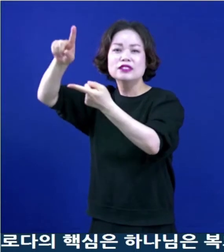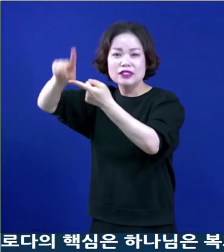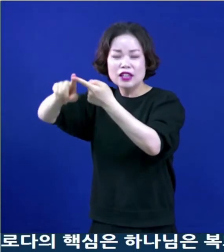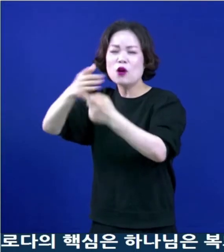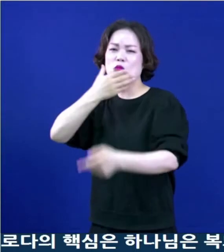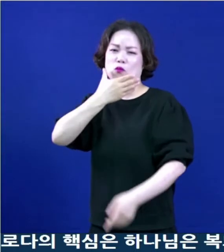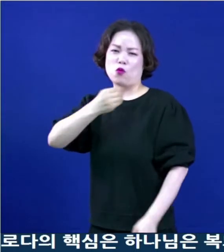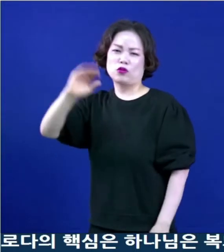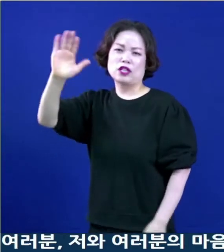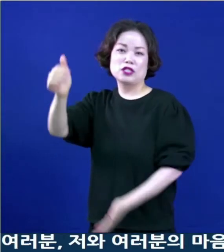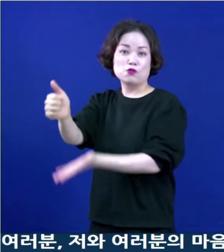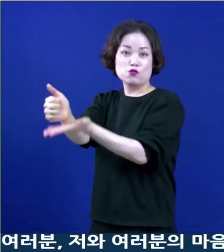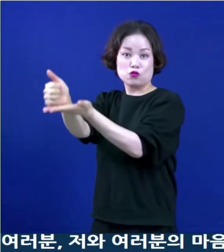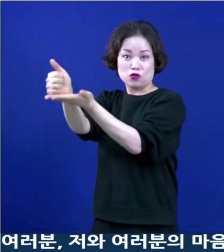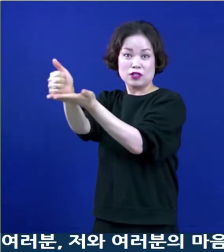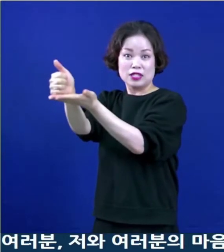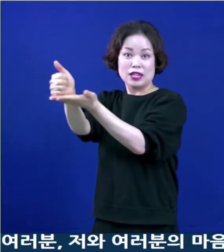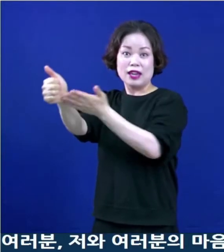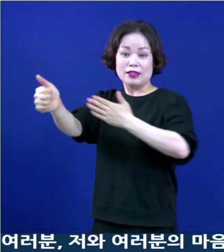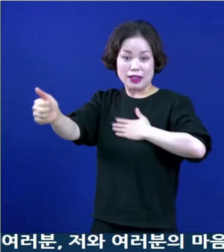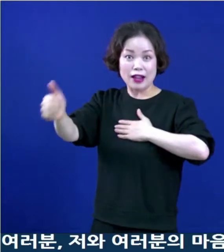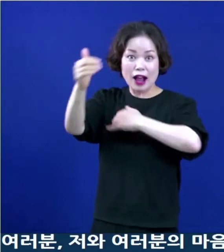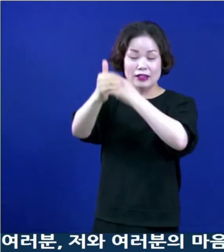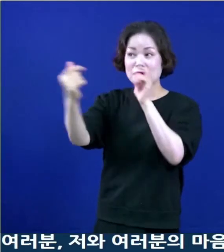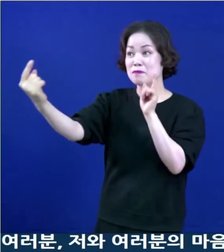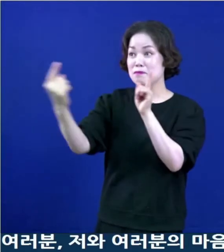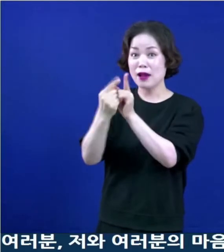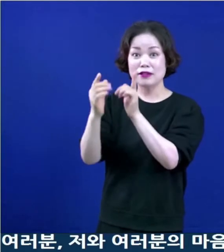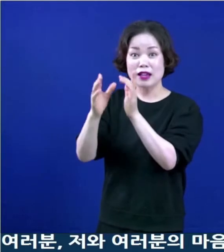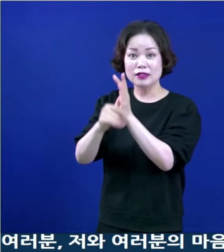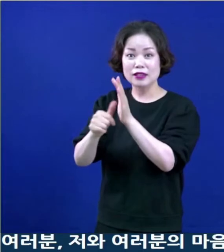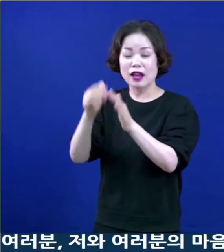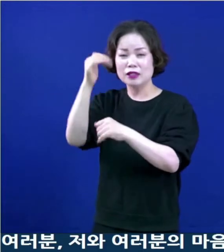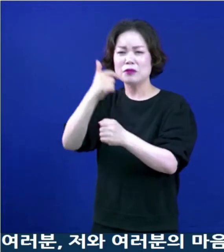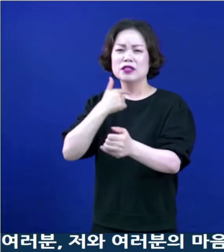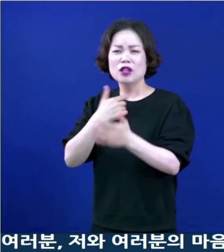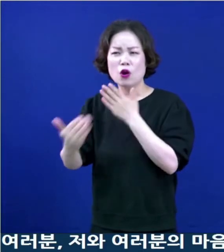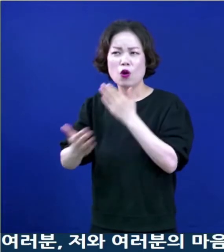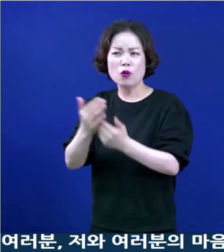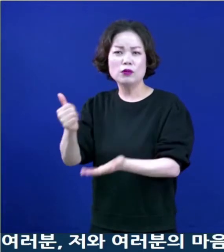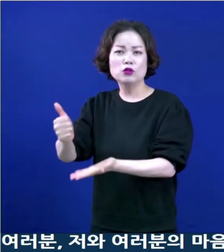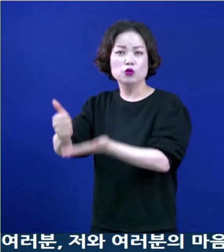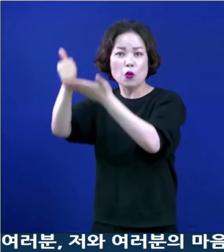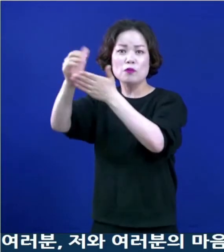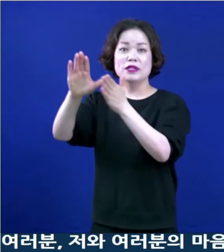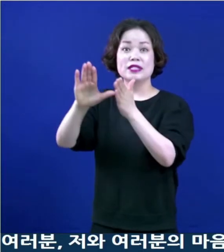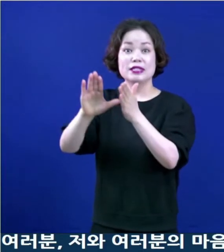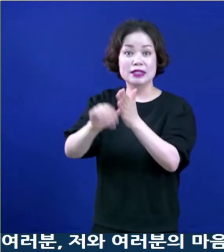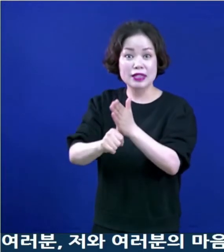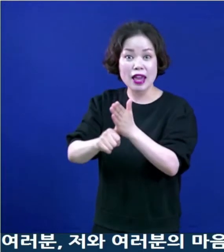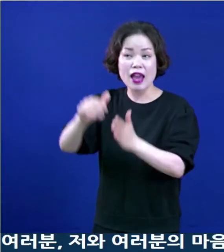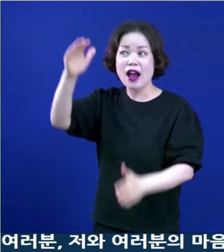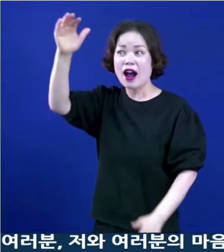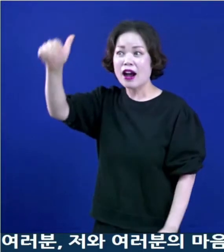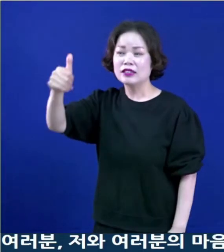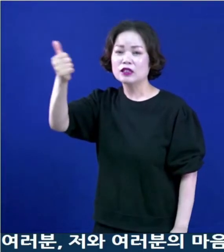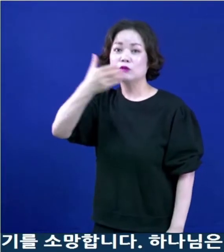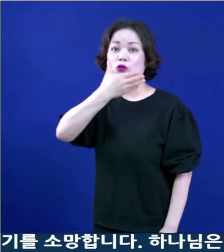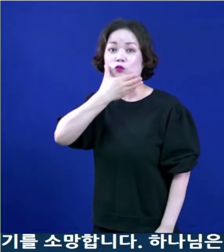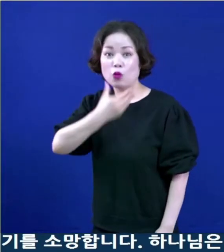복되신 분이라는 겁니다. 내가 하나님을 만났을 때, 하나님을 경험할 때, 하나님을 높일 때 하나님 복되신